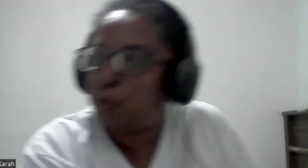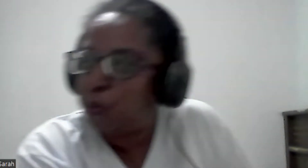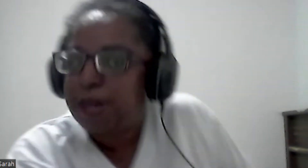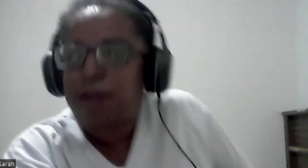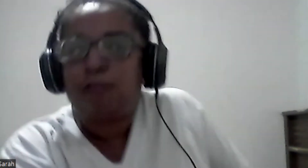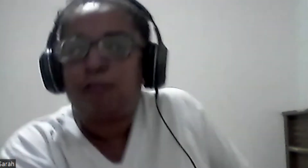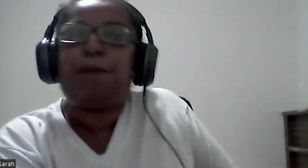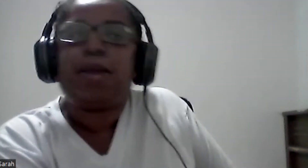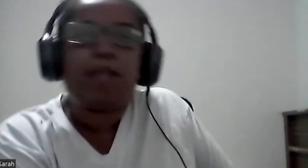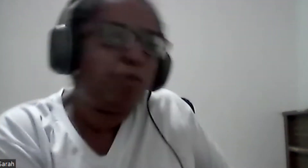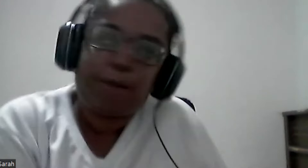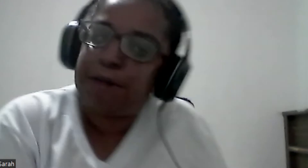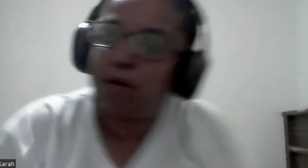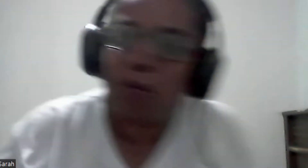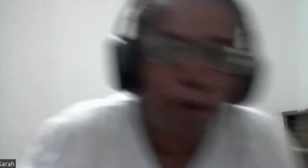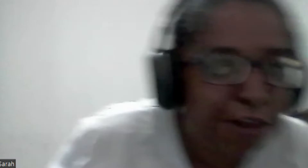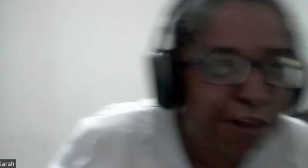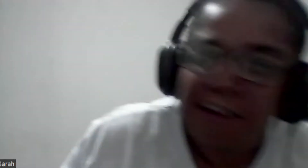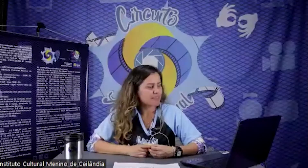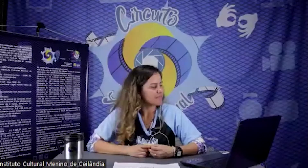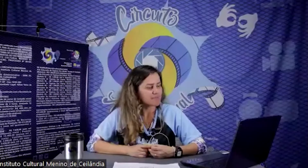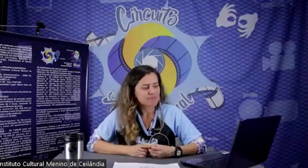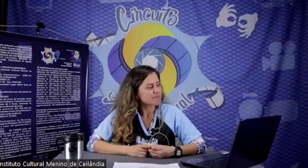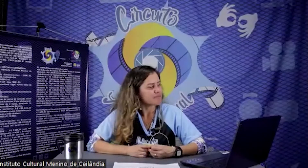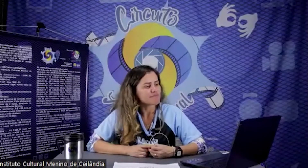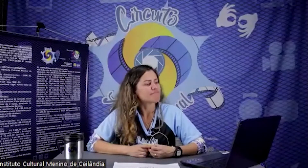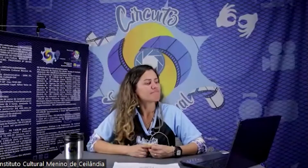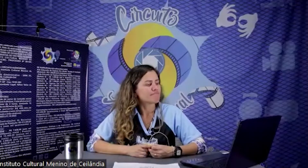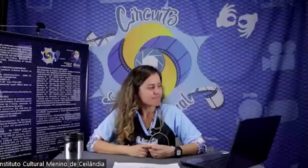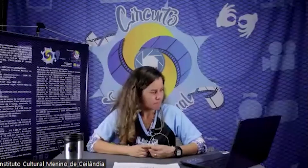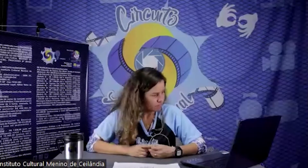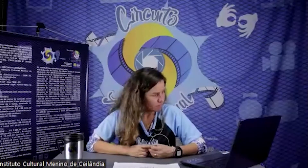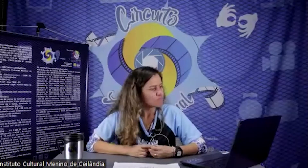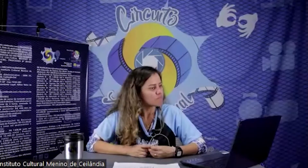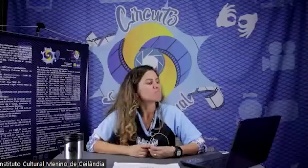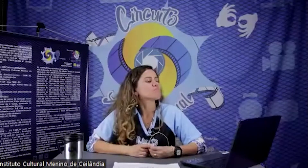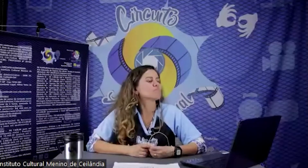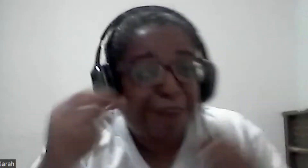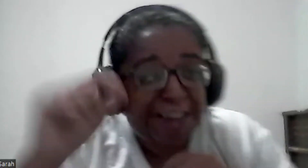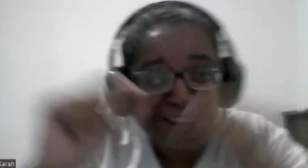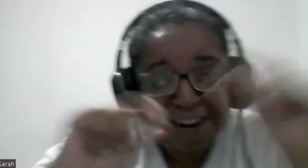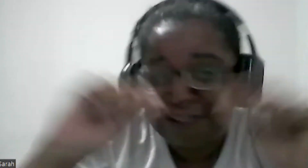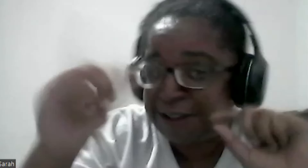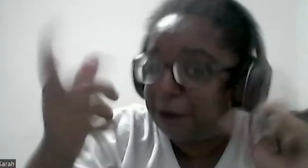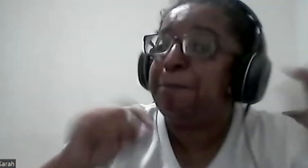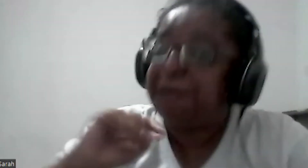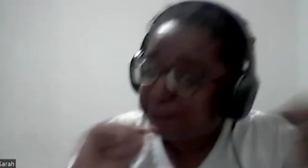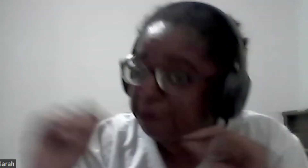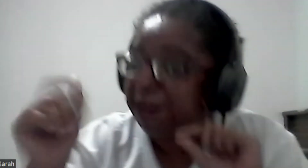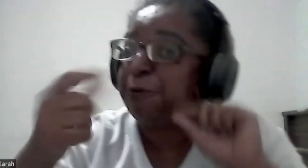noite, a gente não Não, aprende assim do dia para a noite. não é. Eu leio muito livro, escrevo ainda, se alguém percebeu lá no grupo,